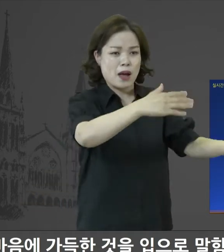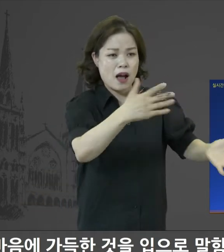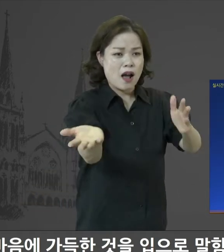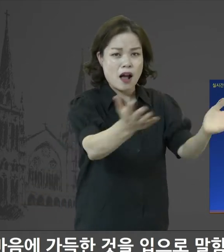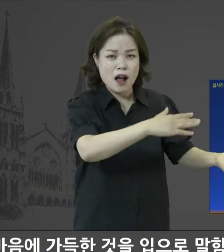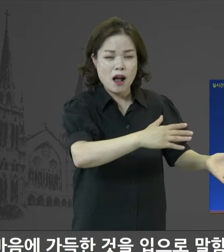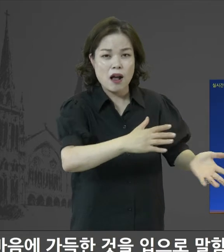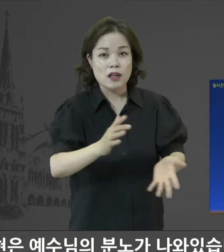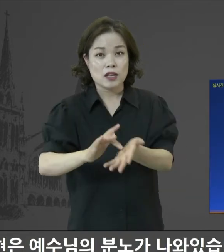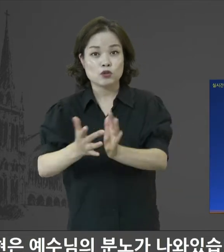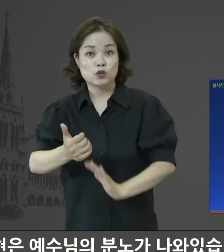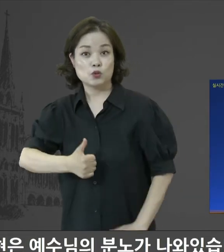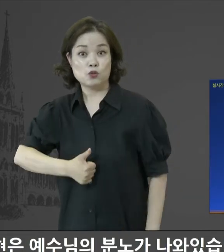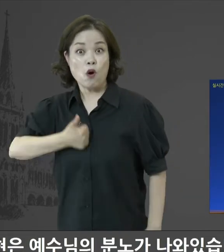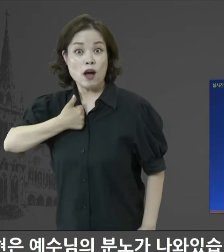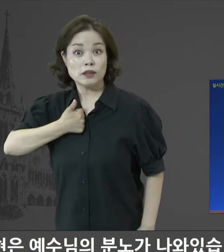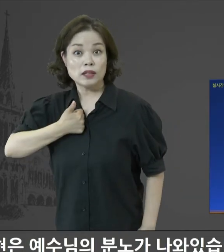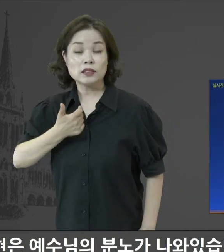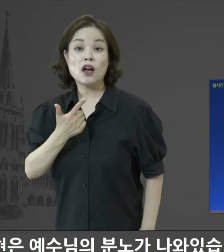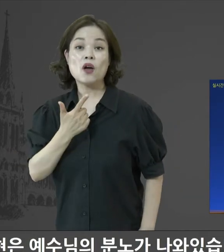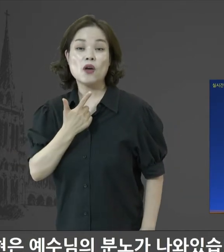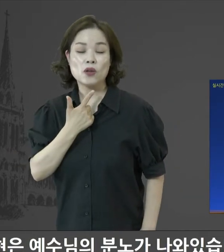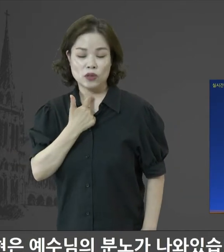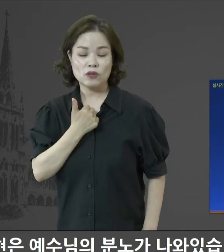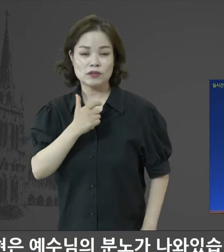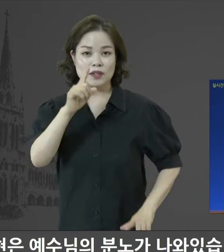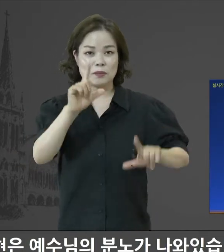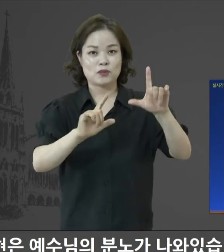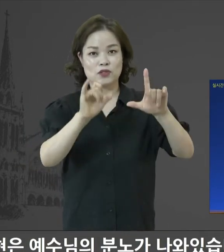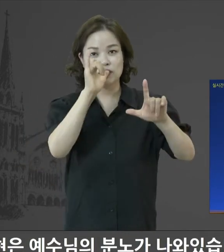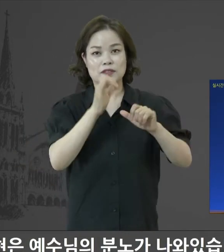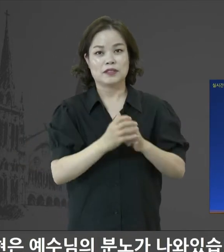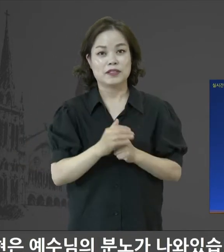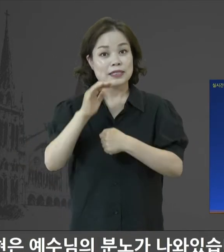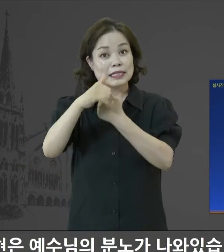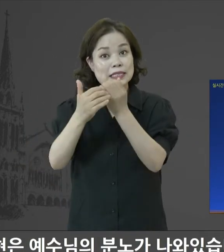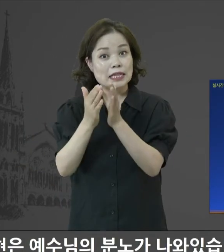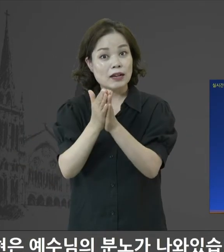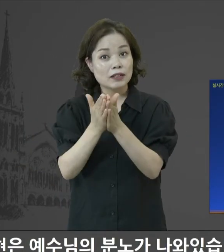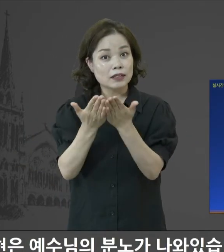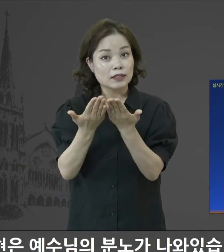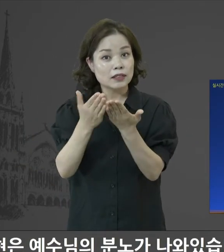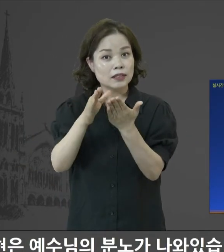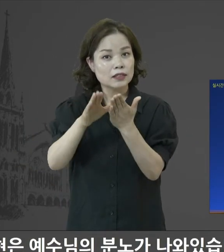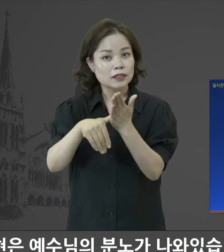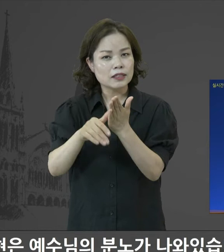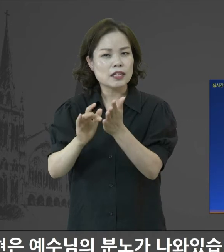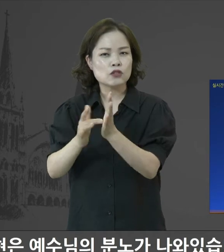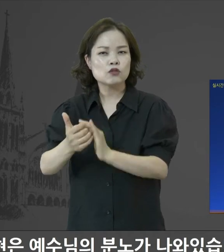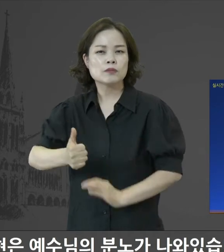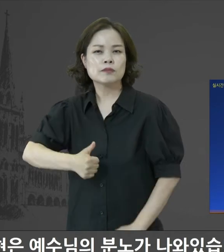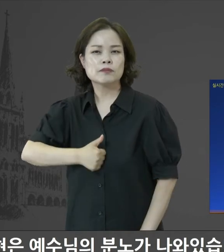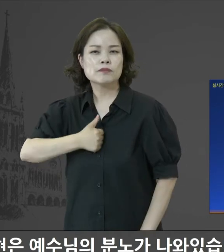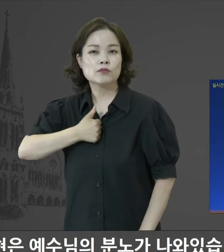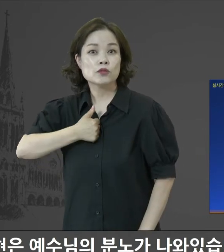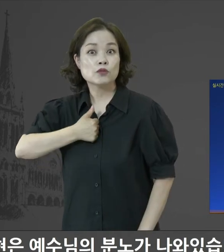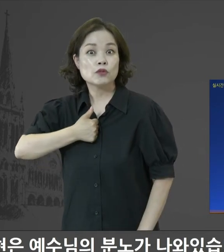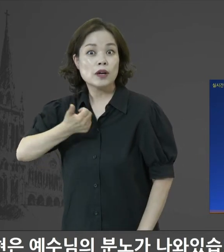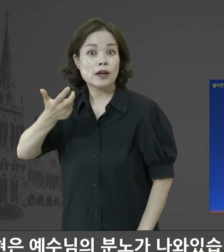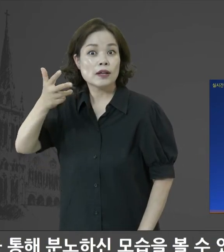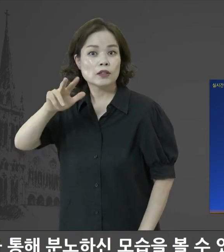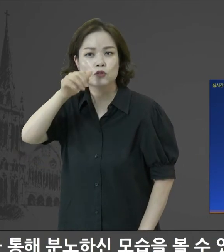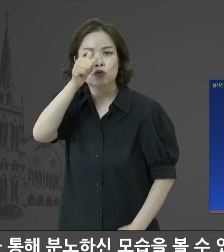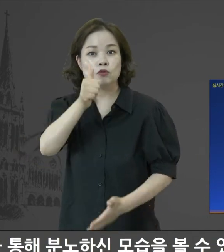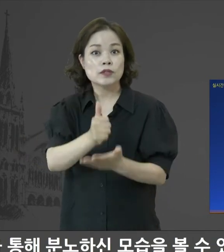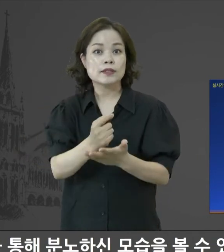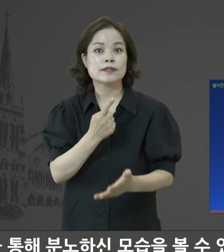예수님께서 분노하셨던 장면도 기억날 것입니다. 성경은 그때 예수님이 분노하셨지만